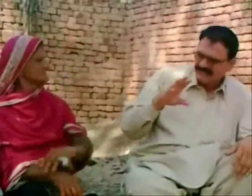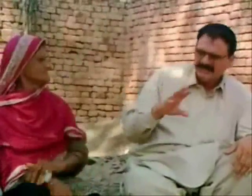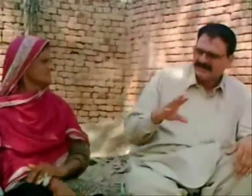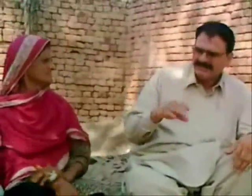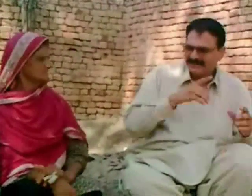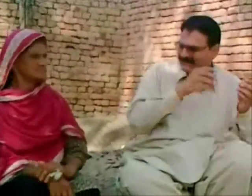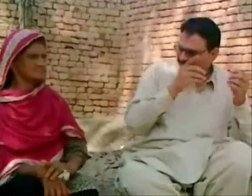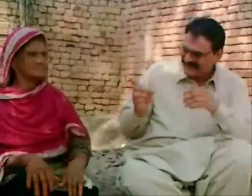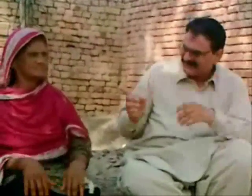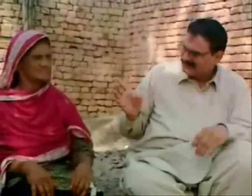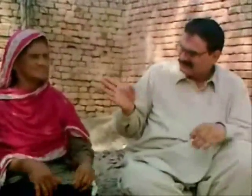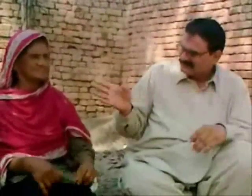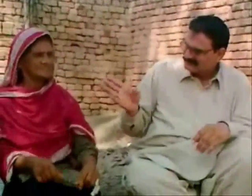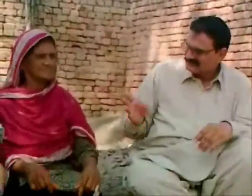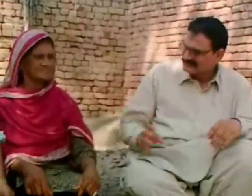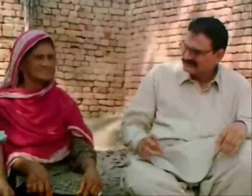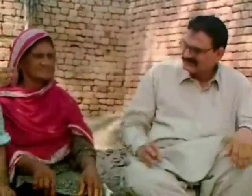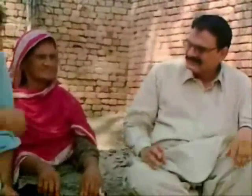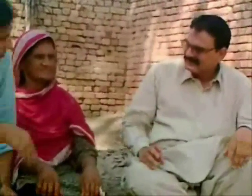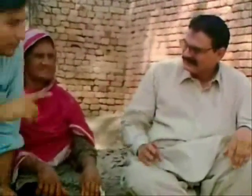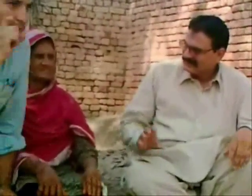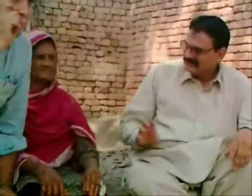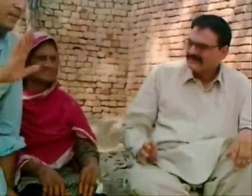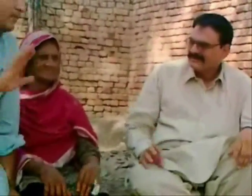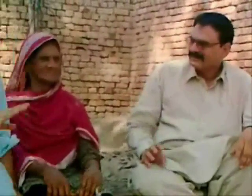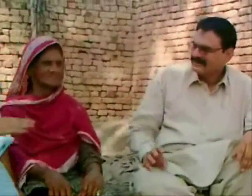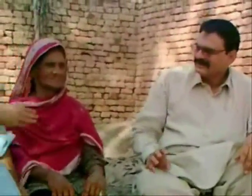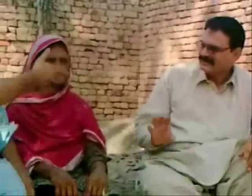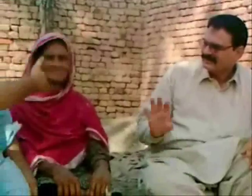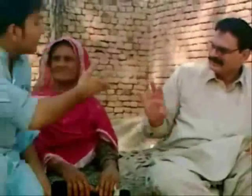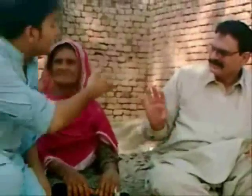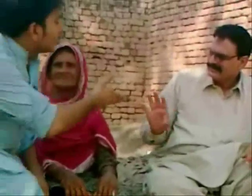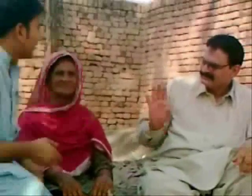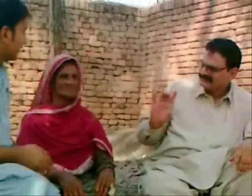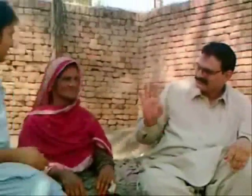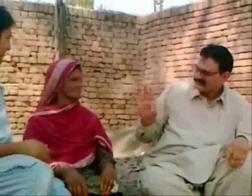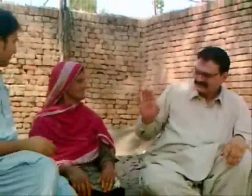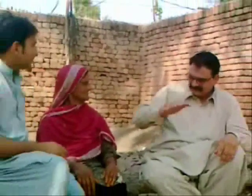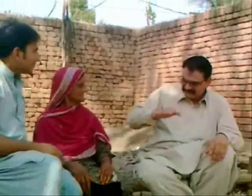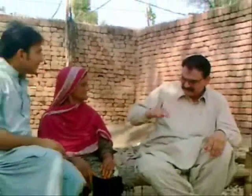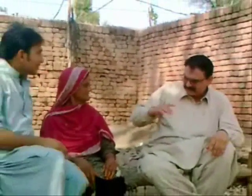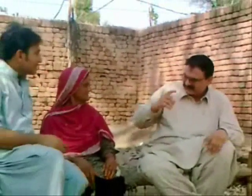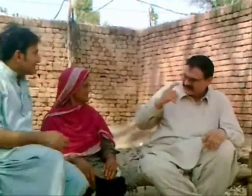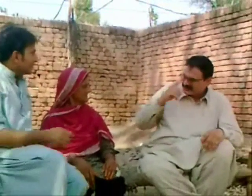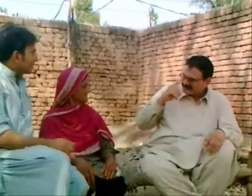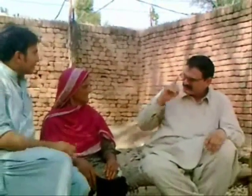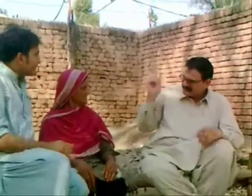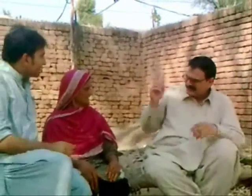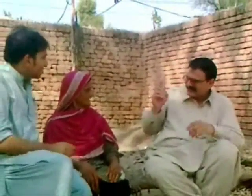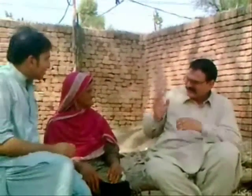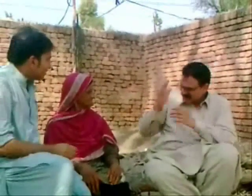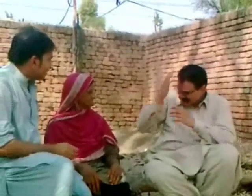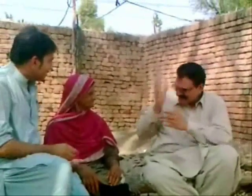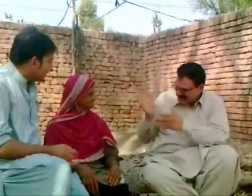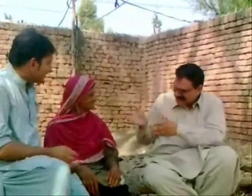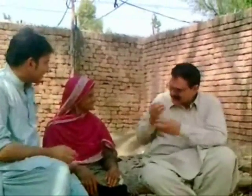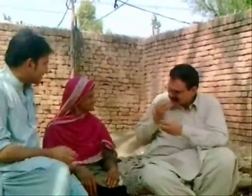ज़िंदगी के दिन जो हैं वो पूरे हो रहे हैं। चौधरी इश्फाक अहमद गुज्जर साहब ने इस औरत को